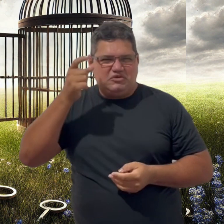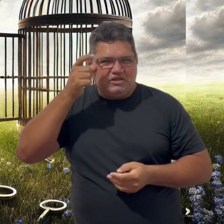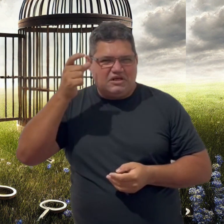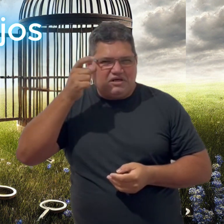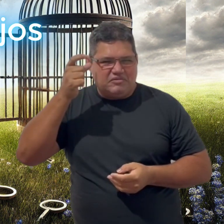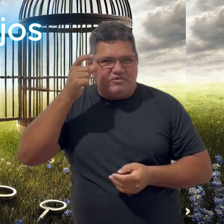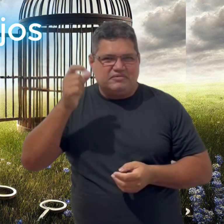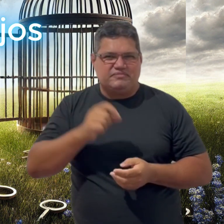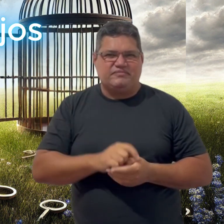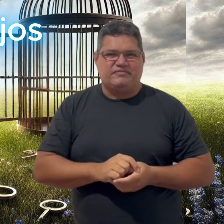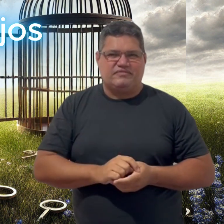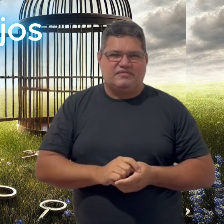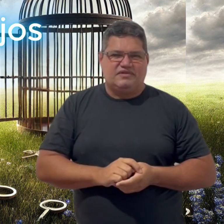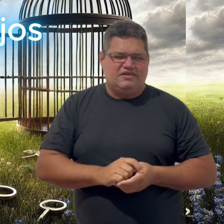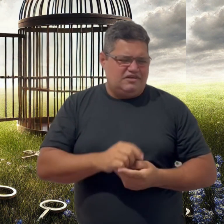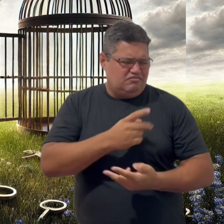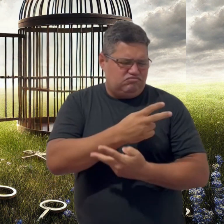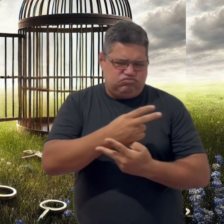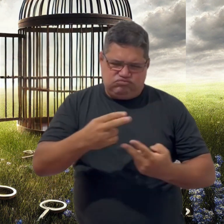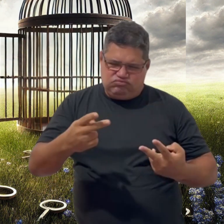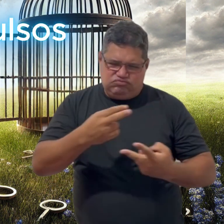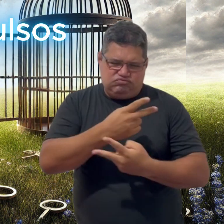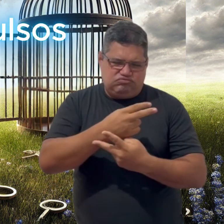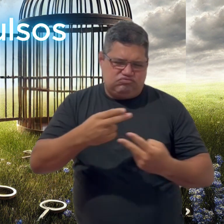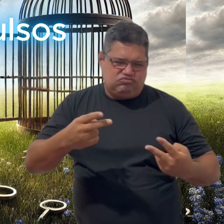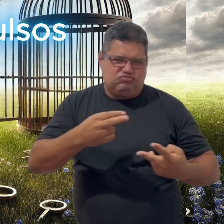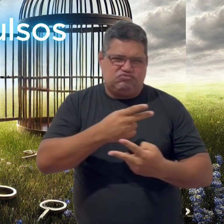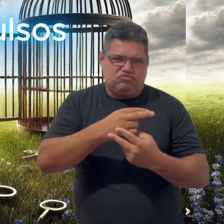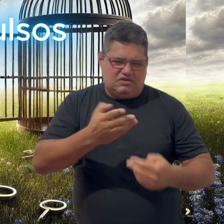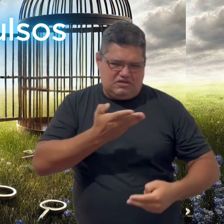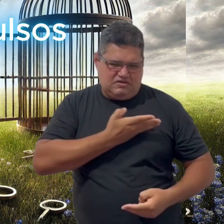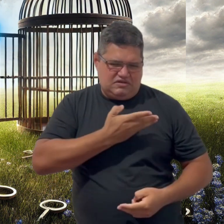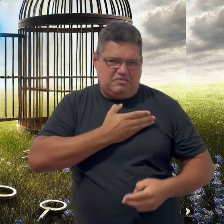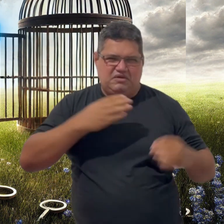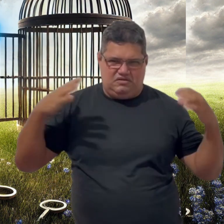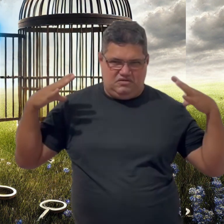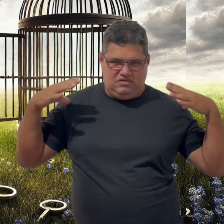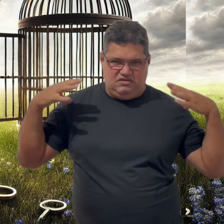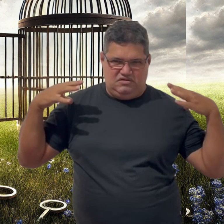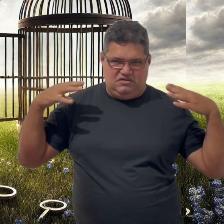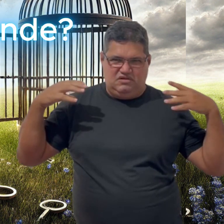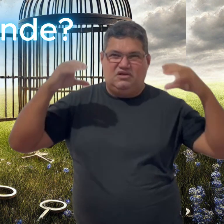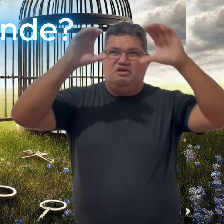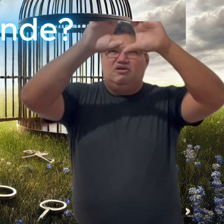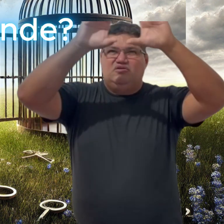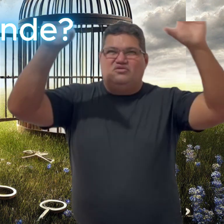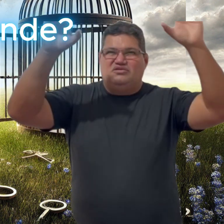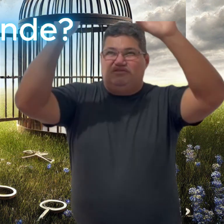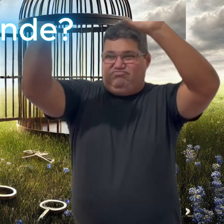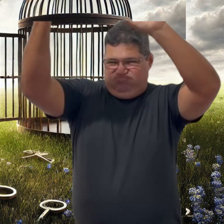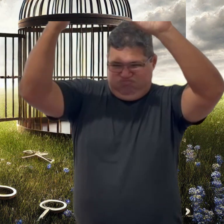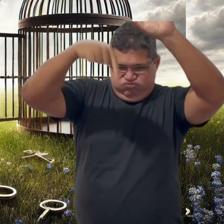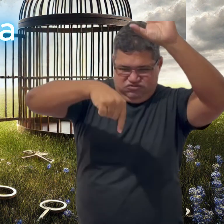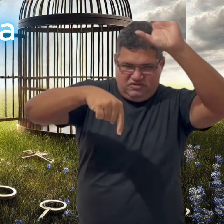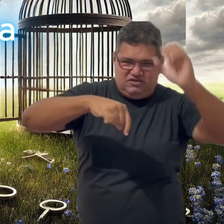diabo, e seus anjos foram expulsos do céu, vindo para